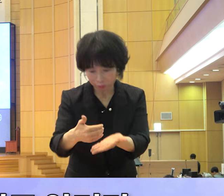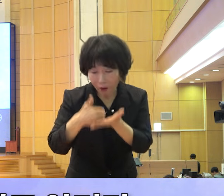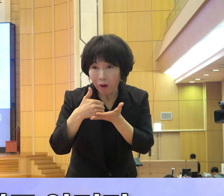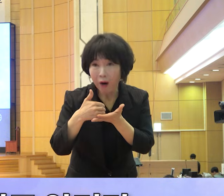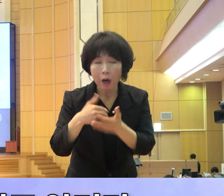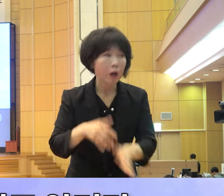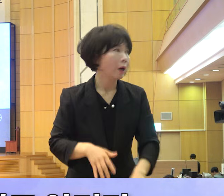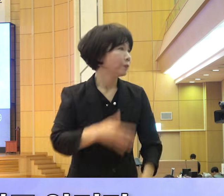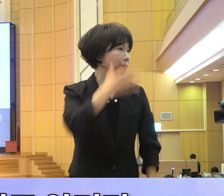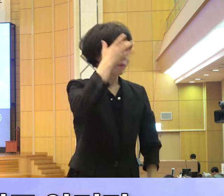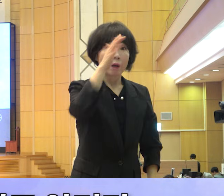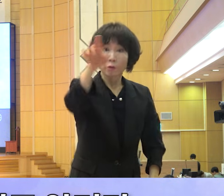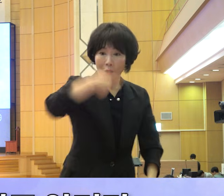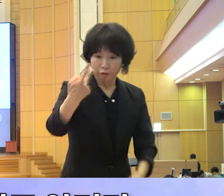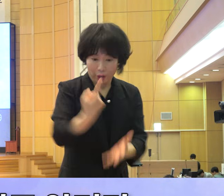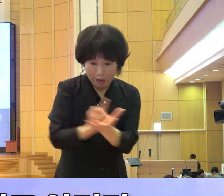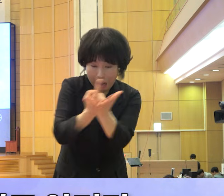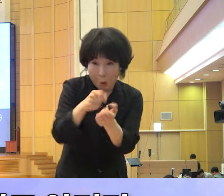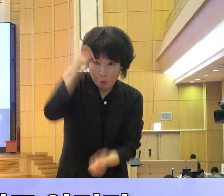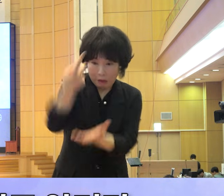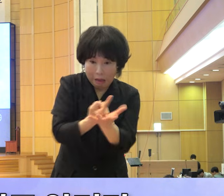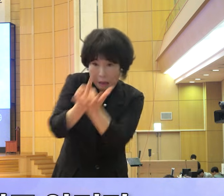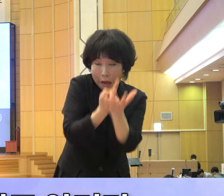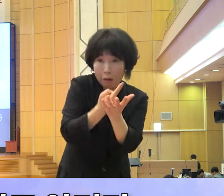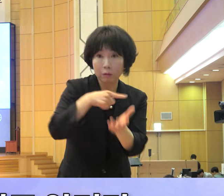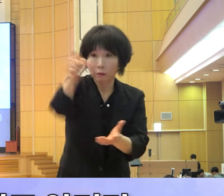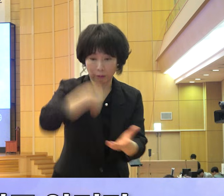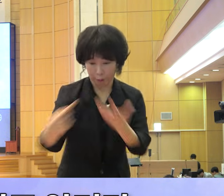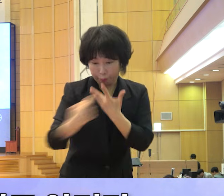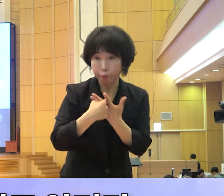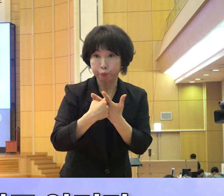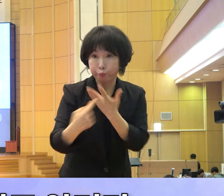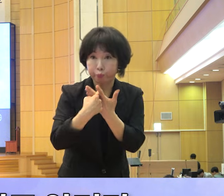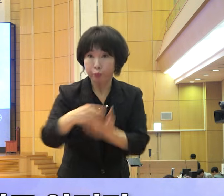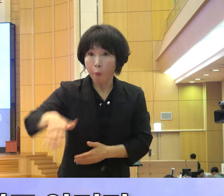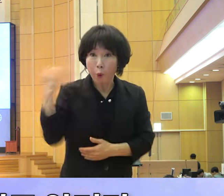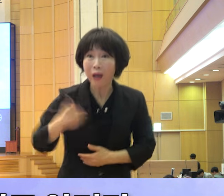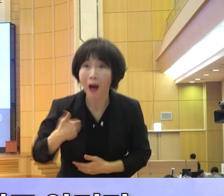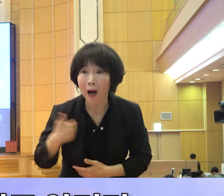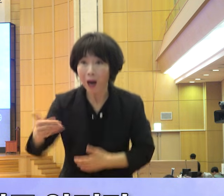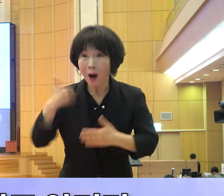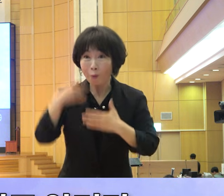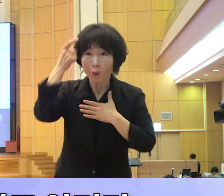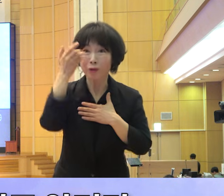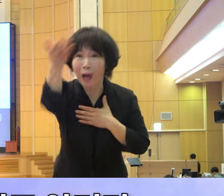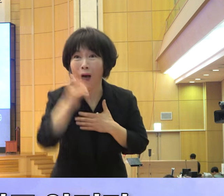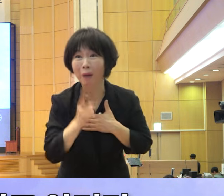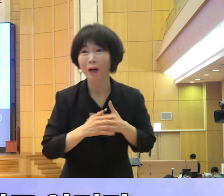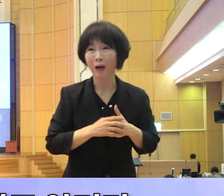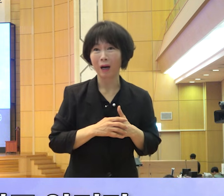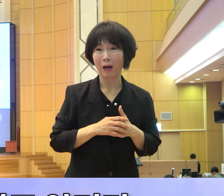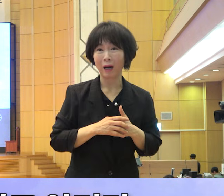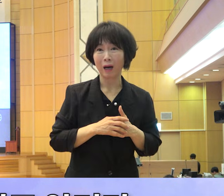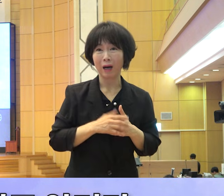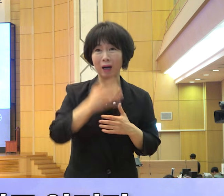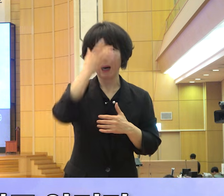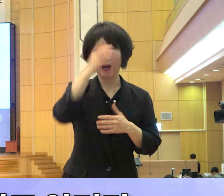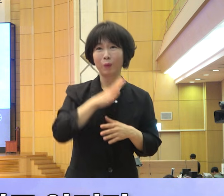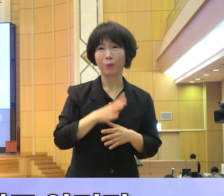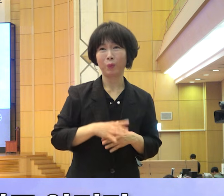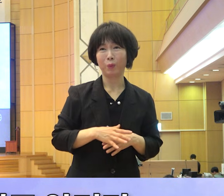내가 너와 함께 그렇게 오랫동안 함께 했는데 네가 날 몰라? 아버지를 보여달라는데 아버지에 대한 얘기는 안 하고 네가 나를